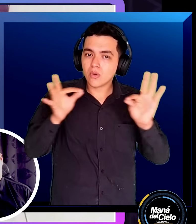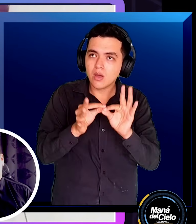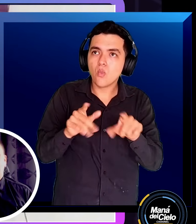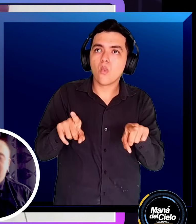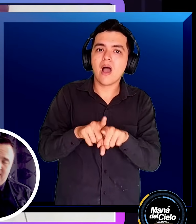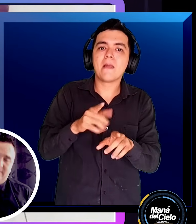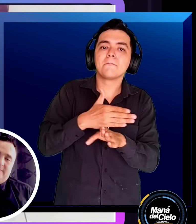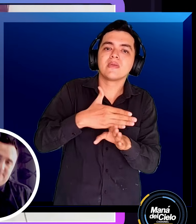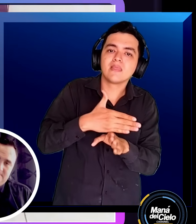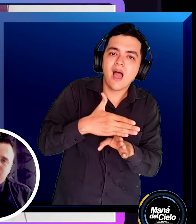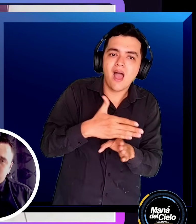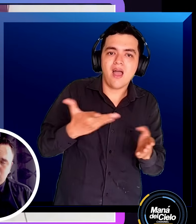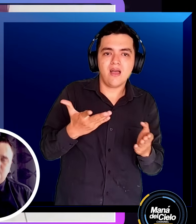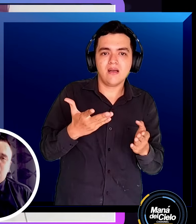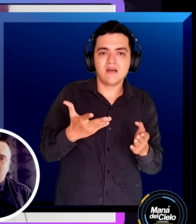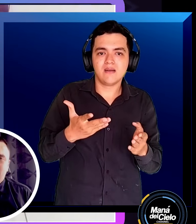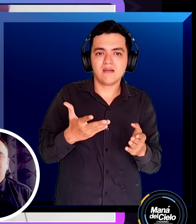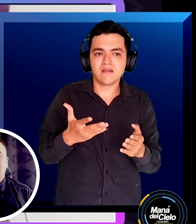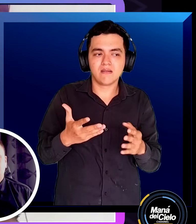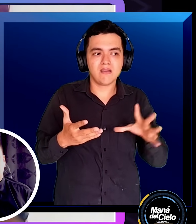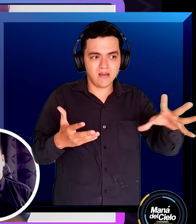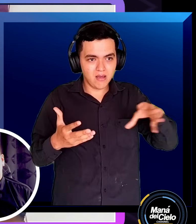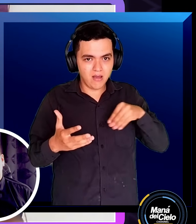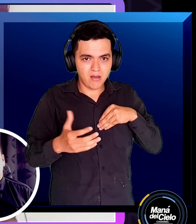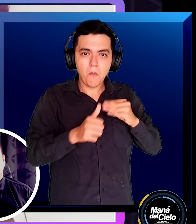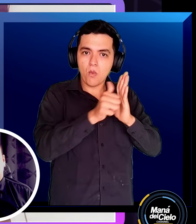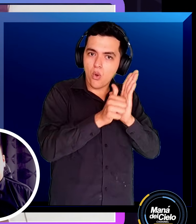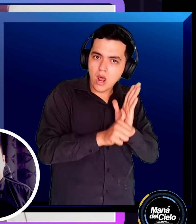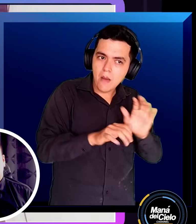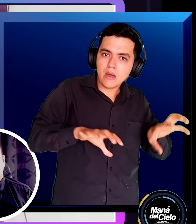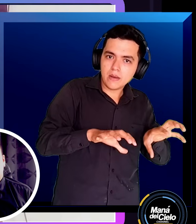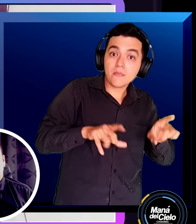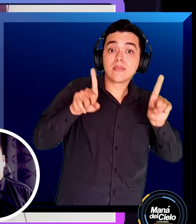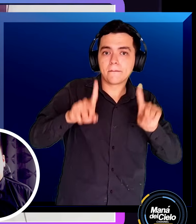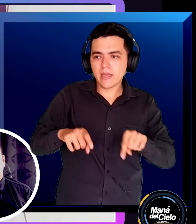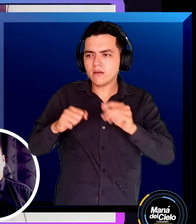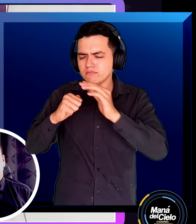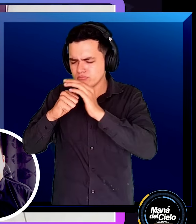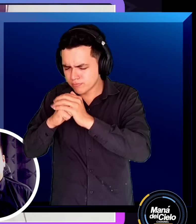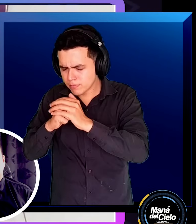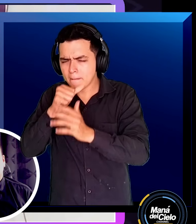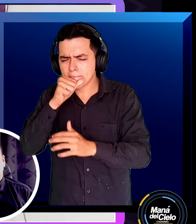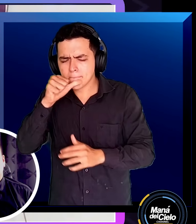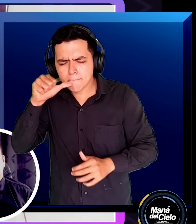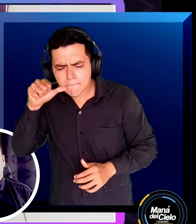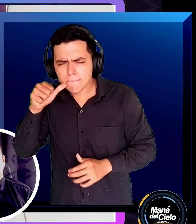Pero cuando la iglesia se levanta, hermanos,